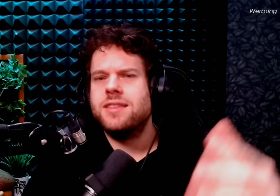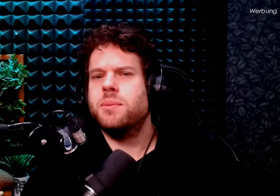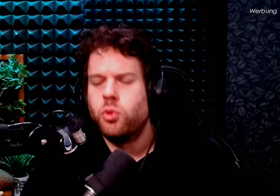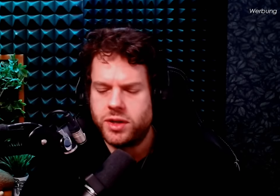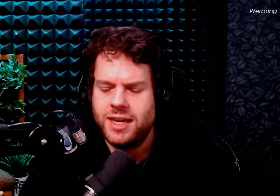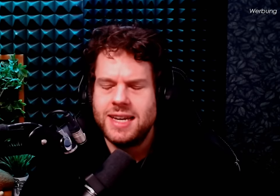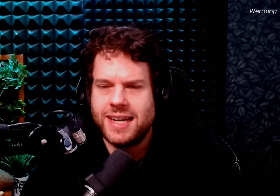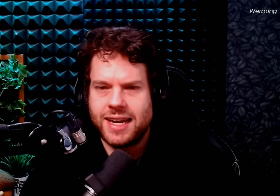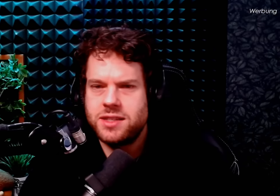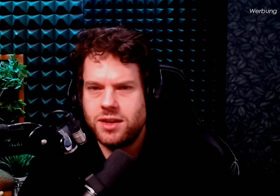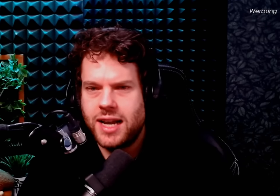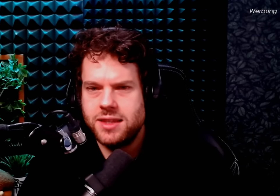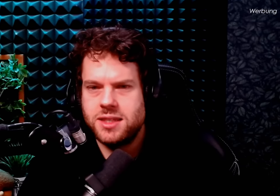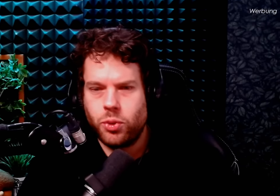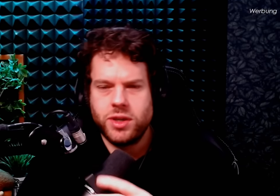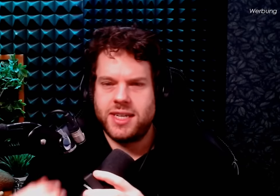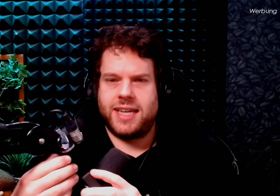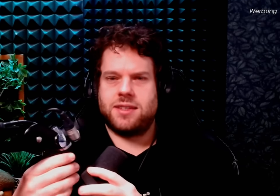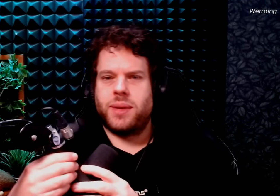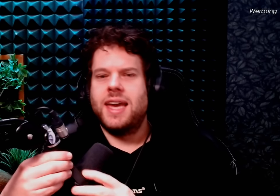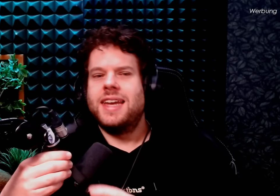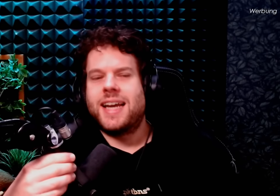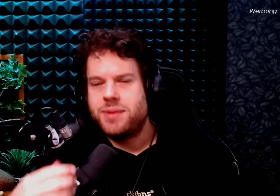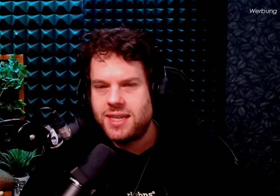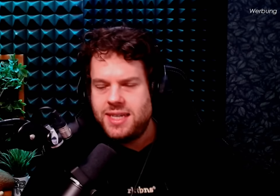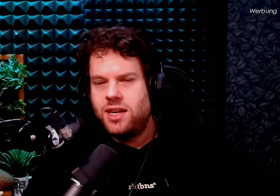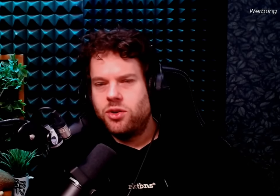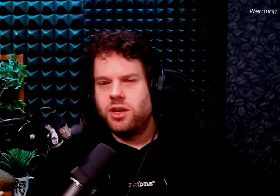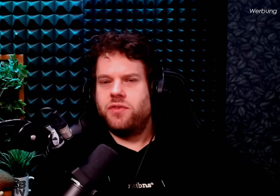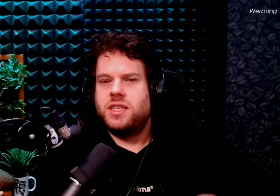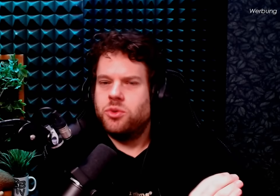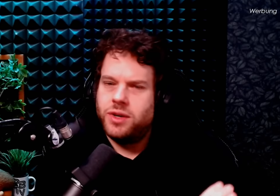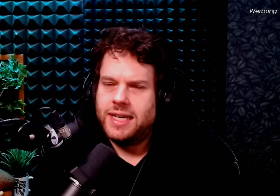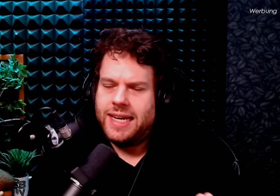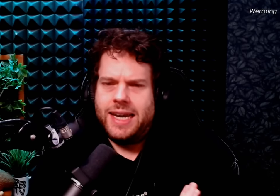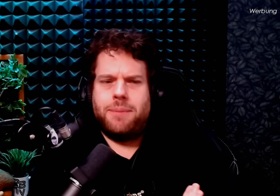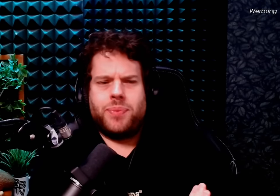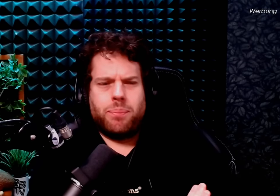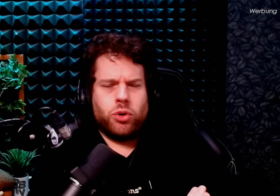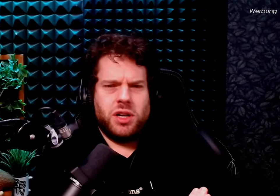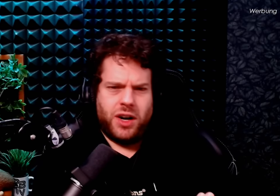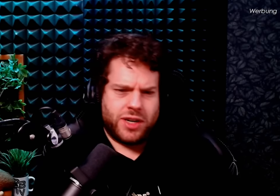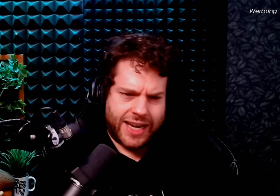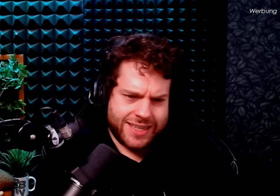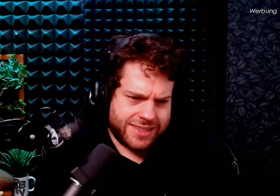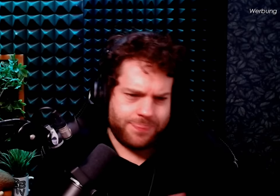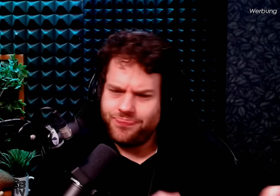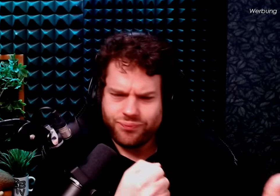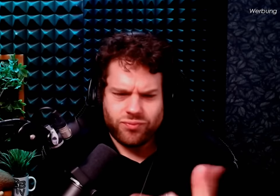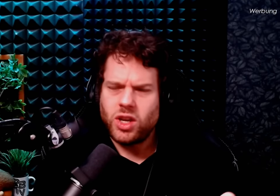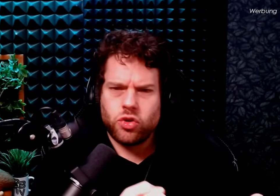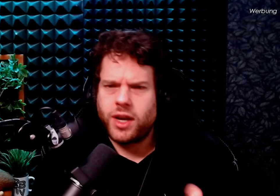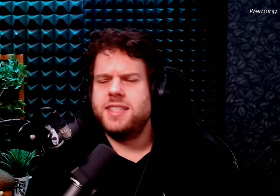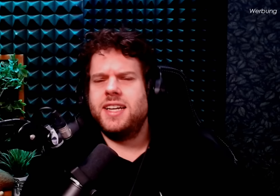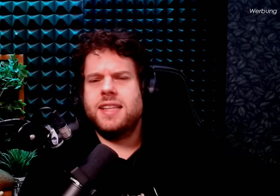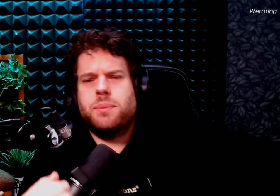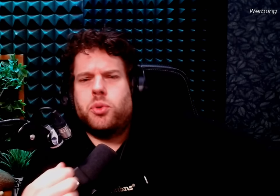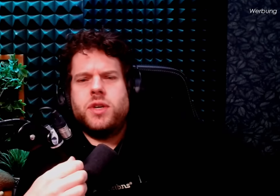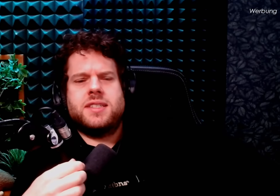die ganze Bohne. Da kriegst du ja die ganze Bohne direkt so mal. Da gibst du ja nicht hier nur irgendwie so Pulver oder die Reste. Du kriegst die ganze Bohne